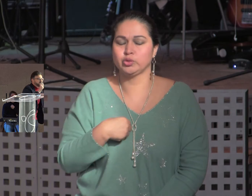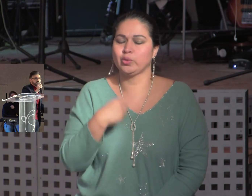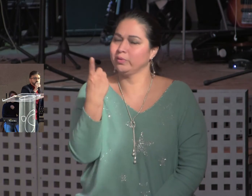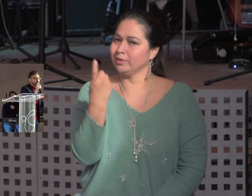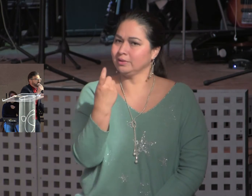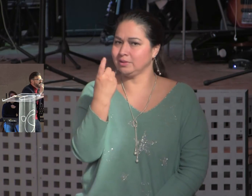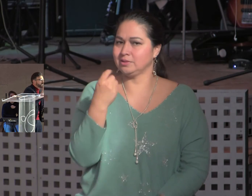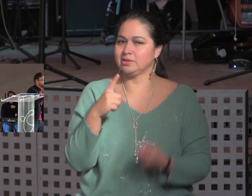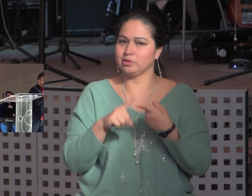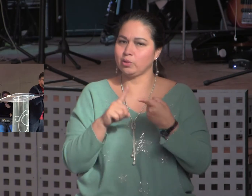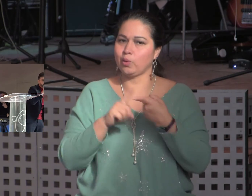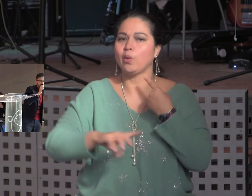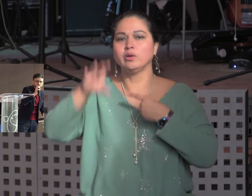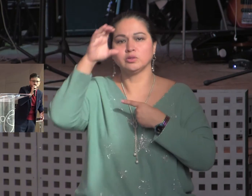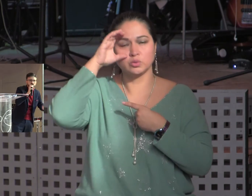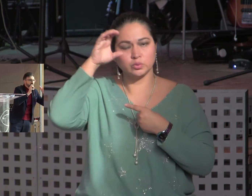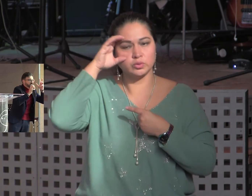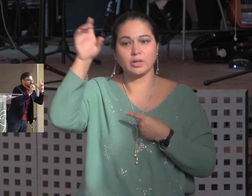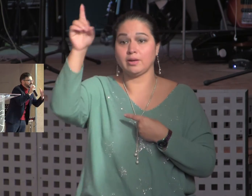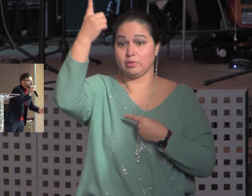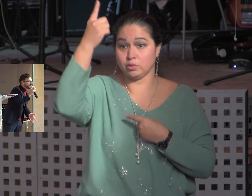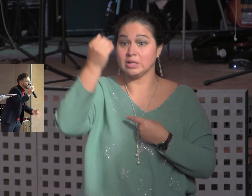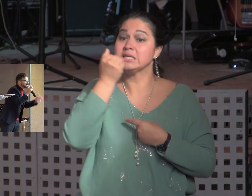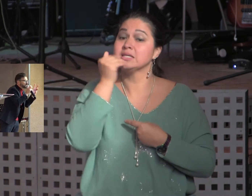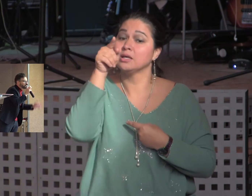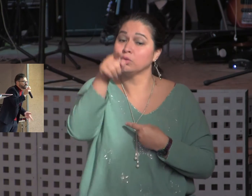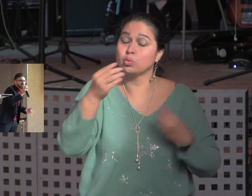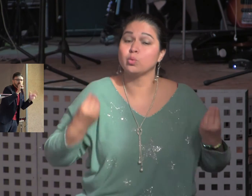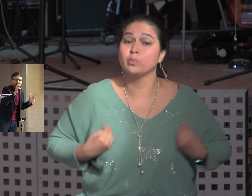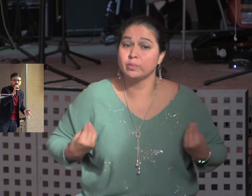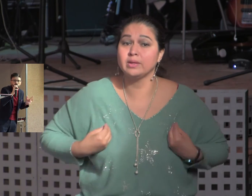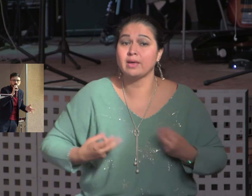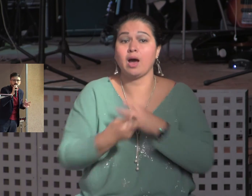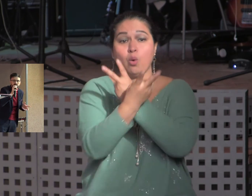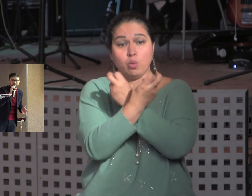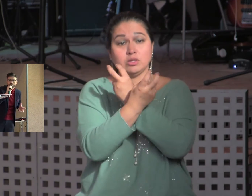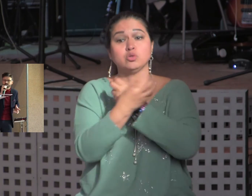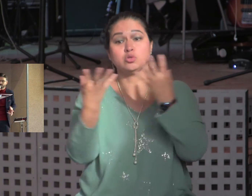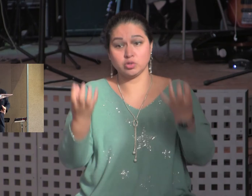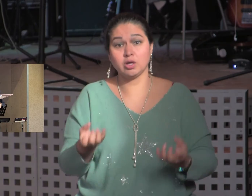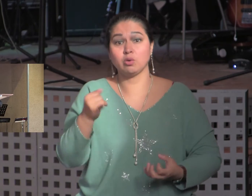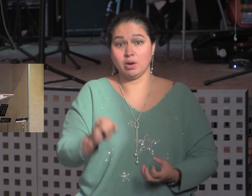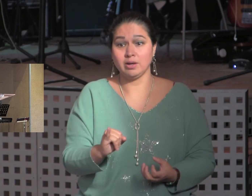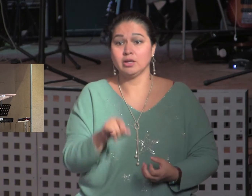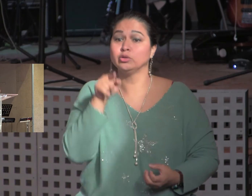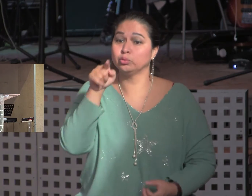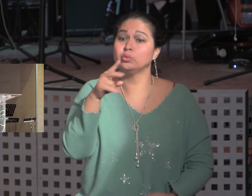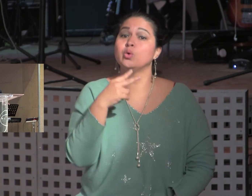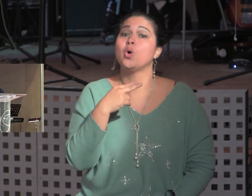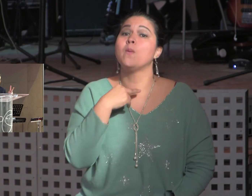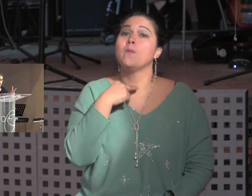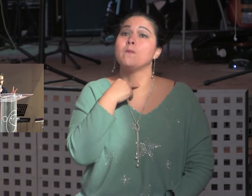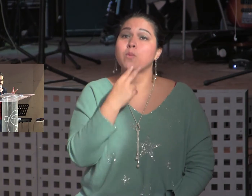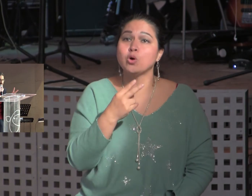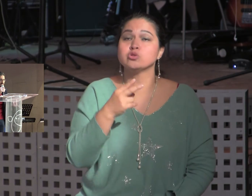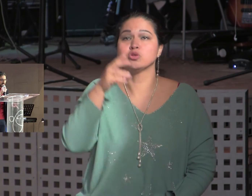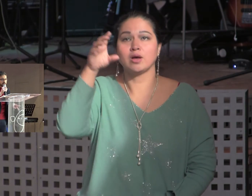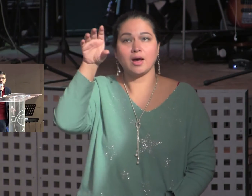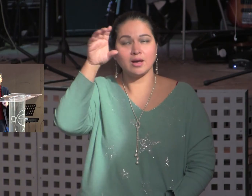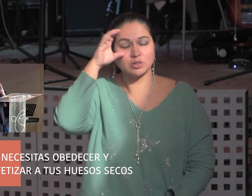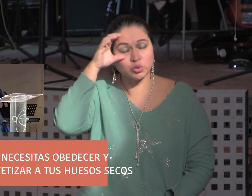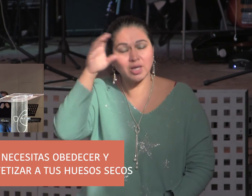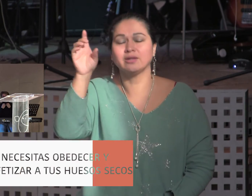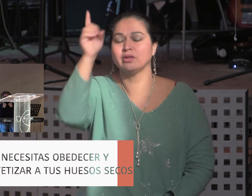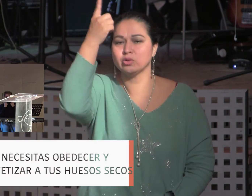Dios. Si en tu vida hay huesos secos, necesitas escuchar a Dios en esta mañana. 2,